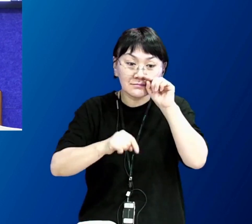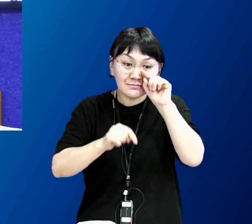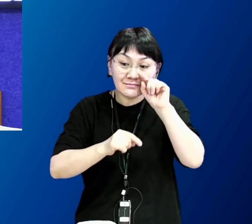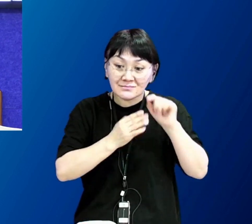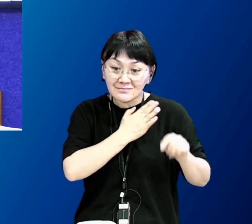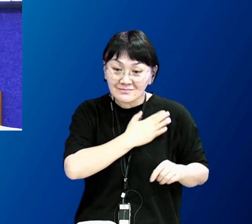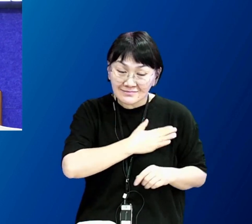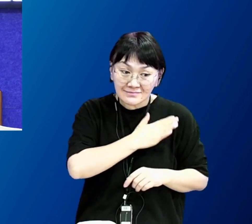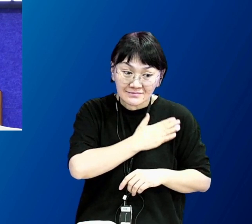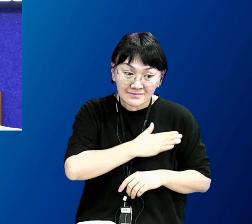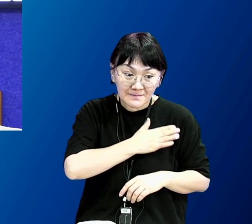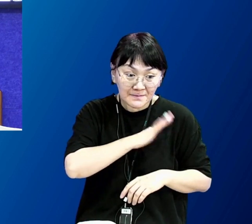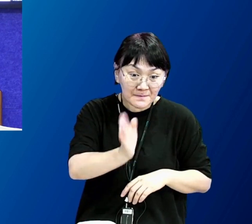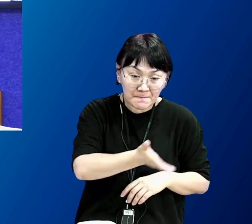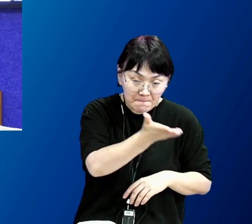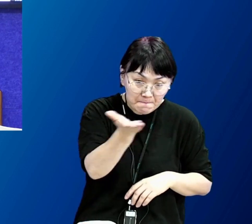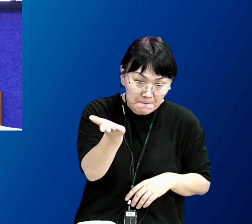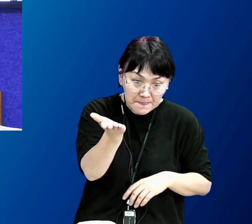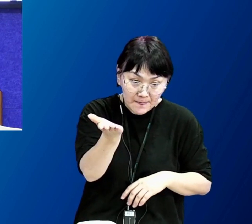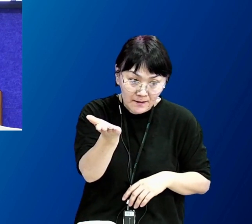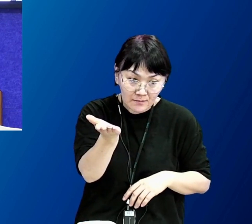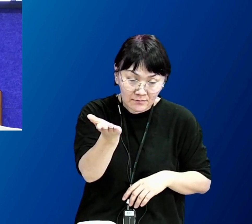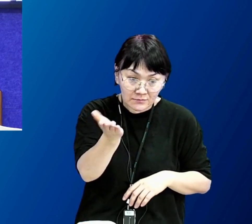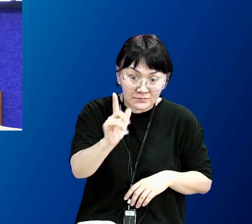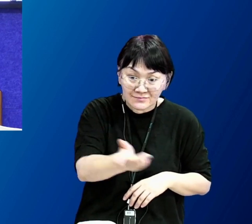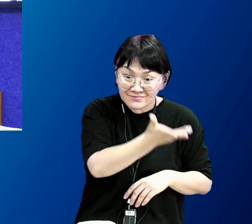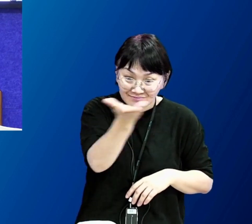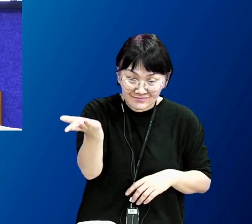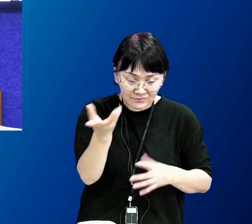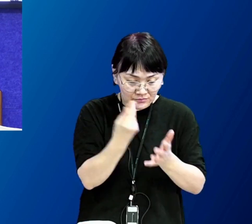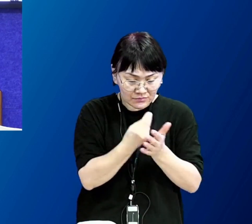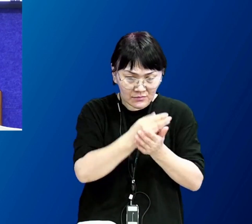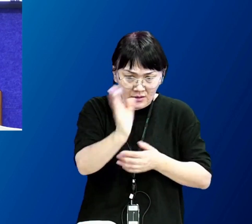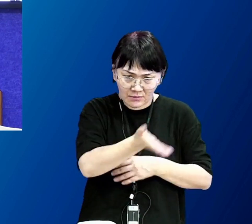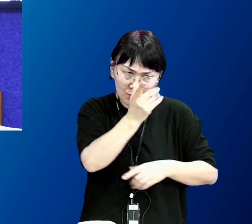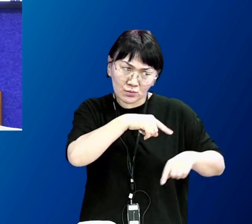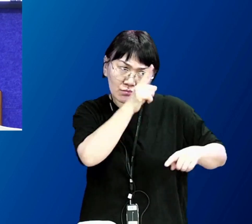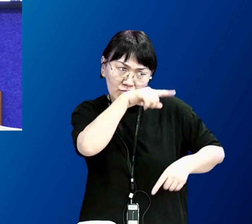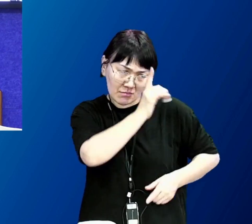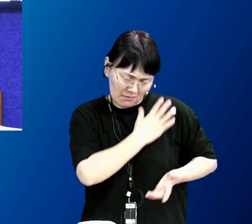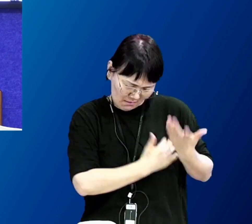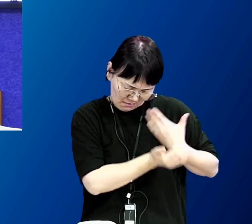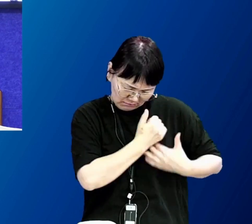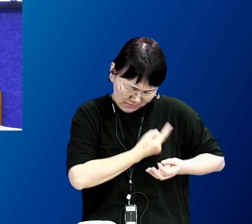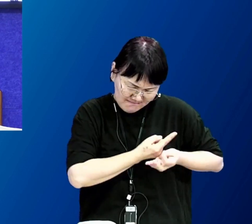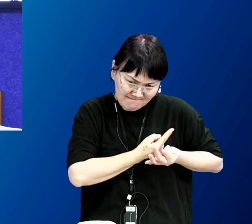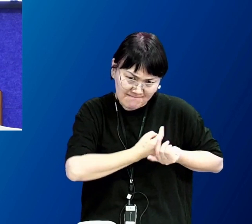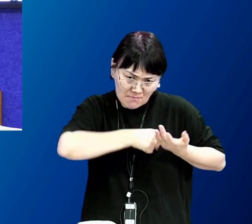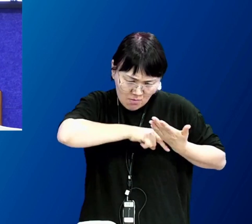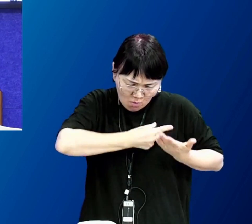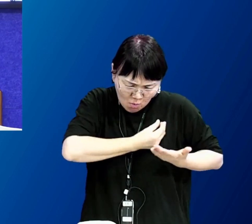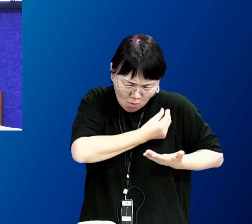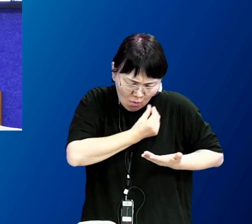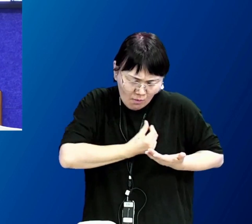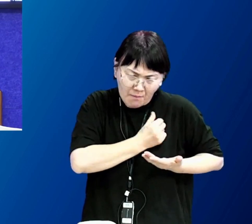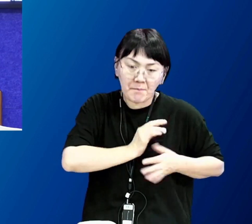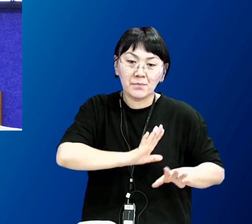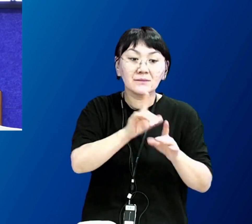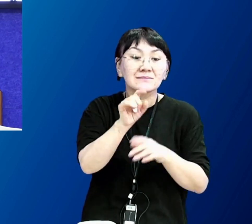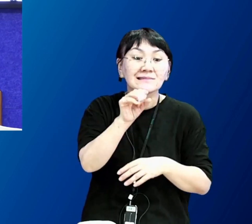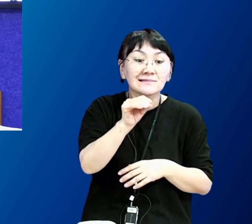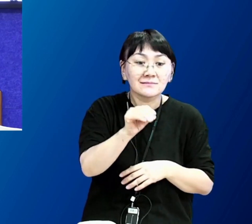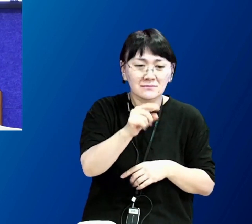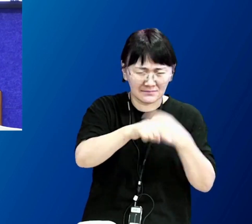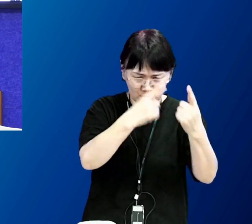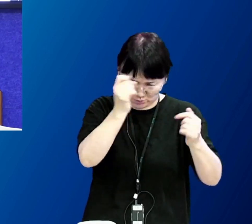нь бид бүхэнтэй тэмц бид бүхний дотор бүр илүү гүнзгий болохын тулд яах ёстой юм болоо? Нэгдүгээрт нь